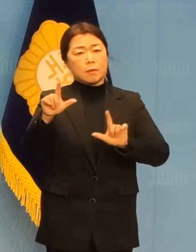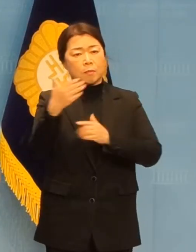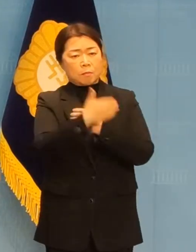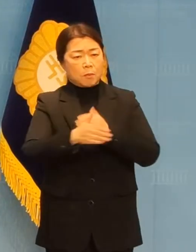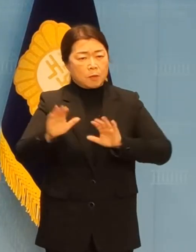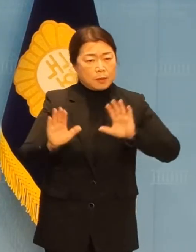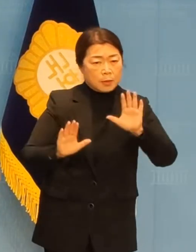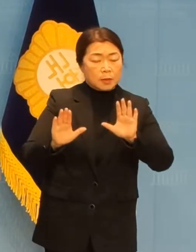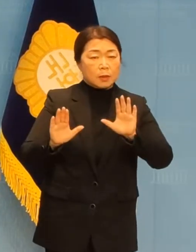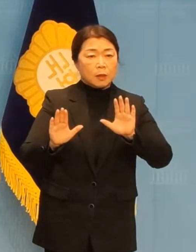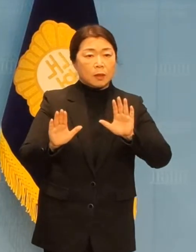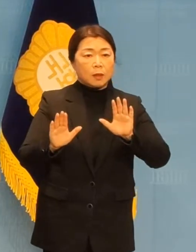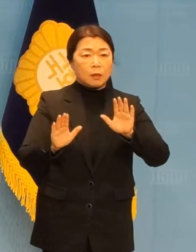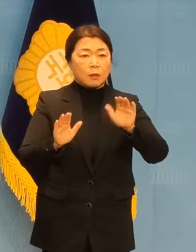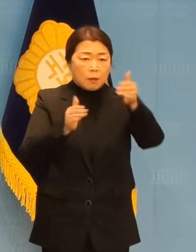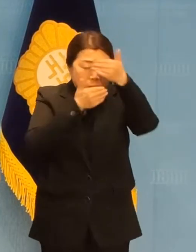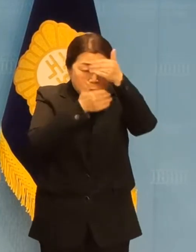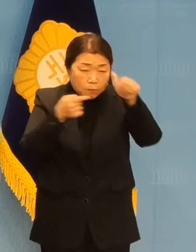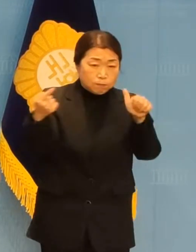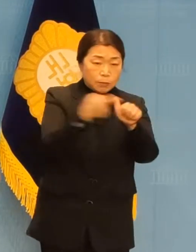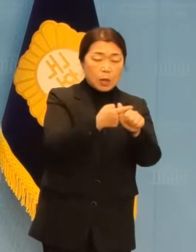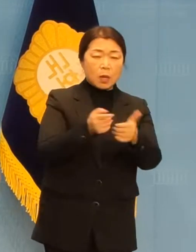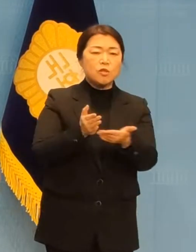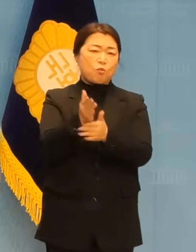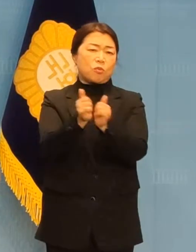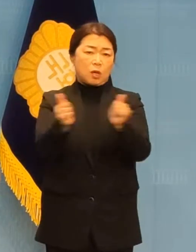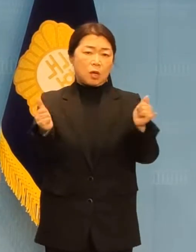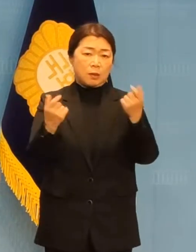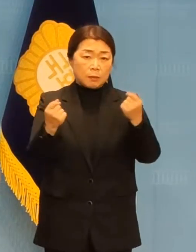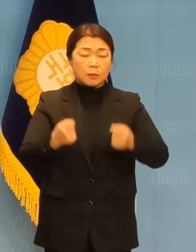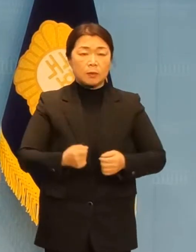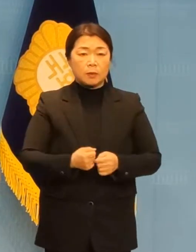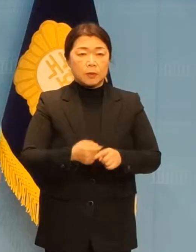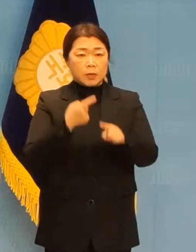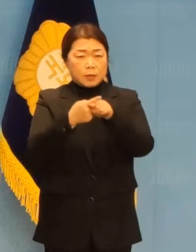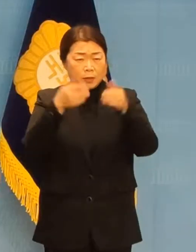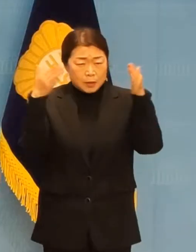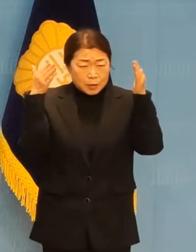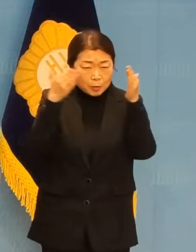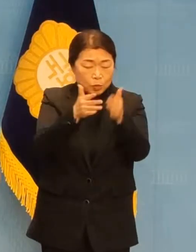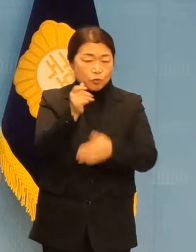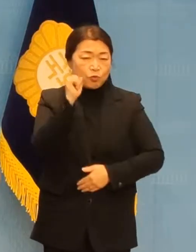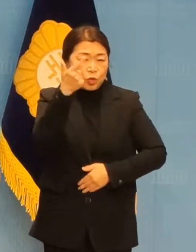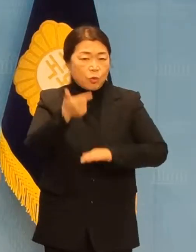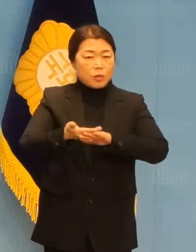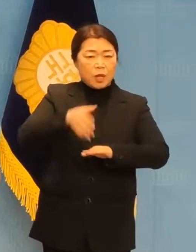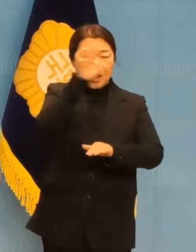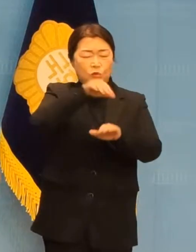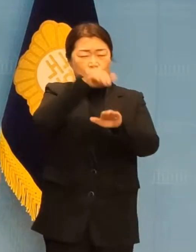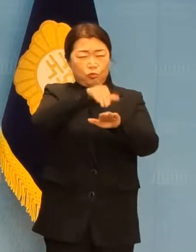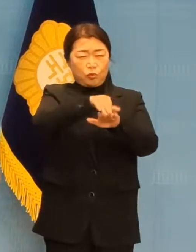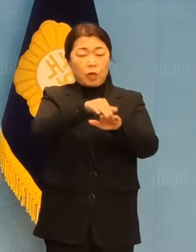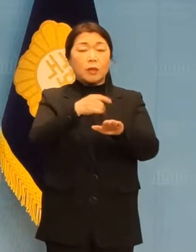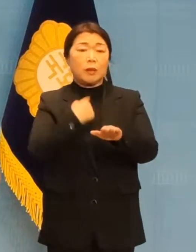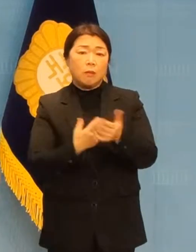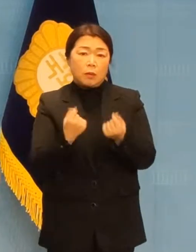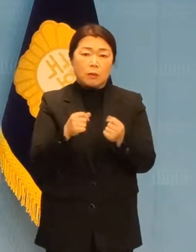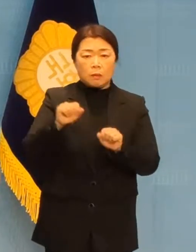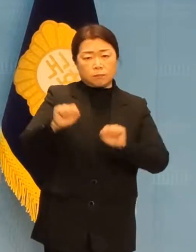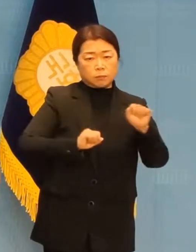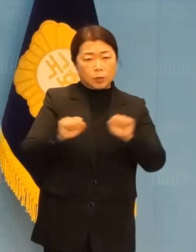그야말로 테러 전문가, 특히 집중적으로 6개월 이상 훈련받은 것 같은 그런